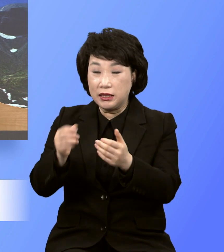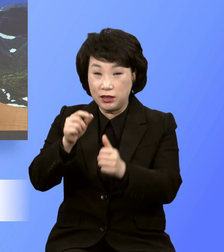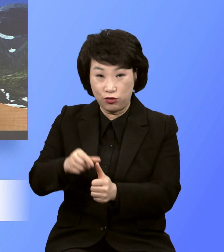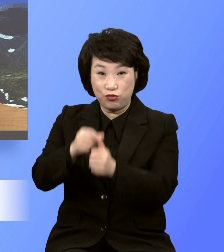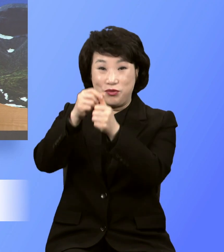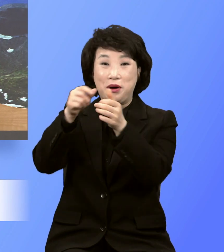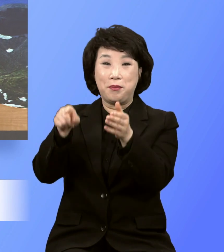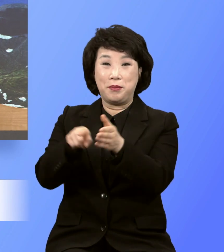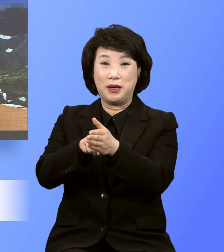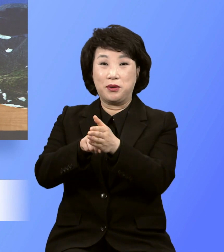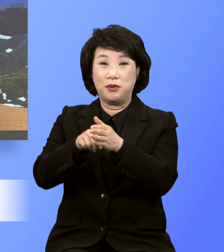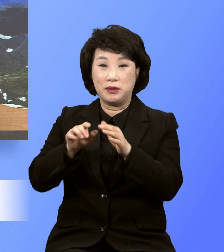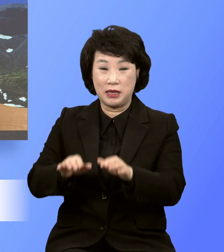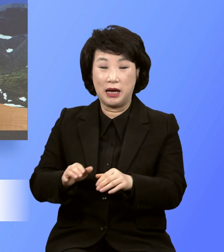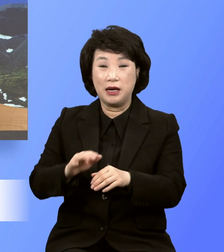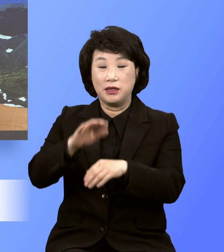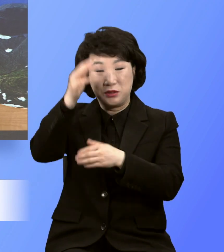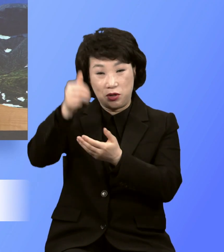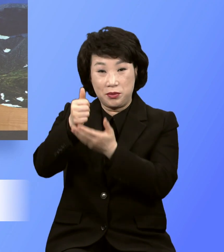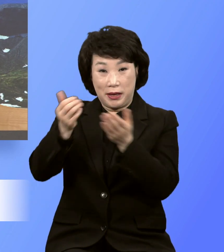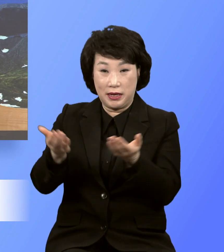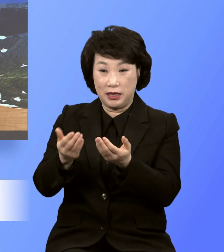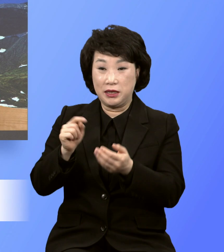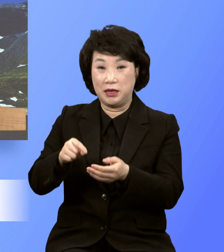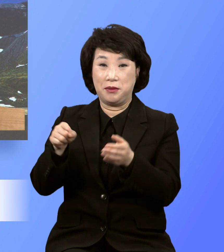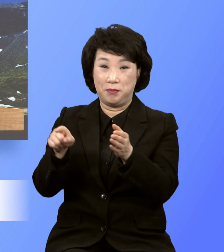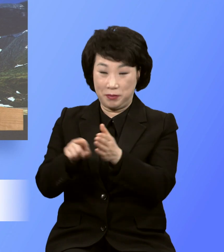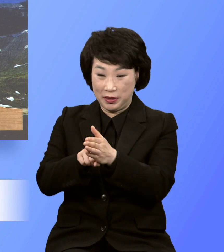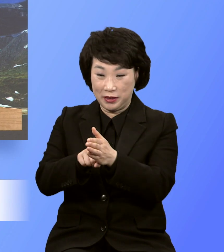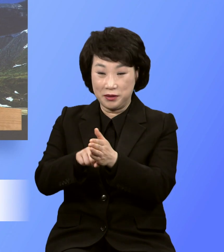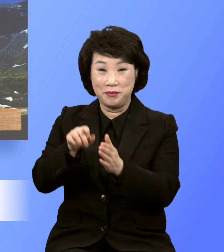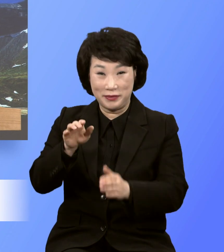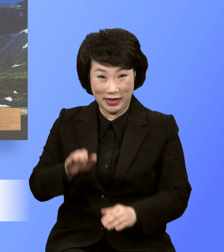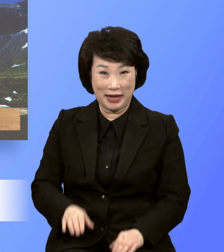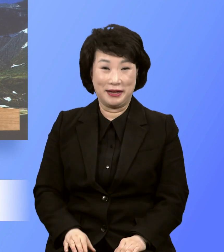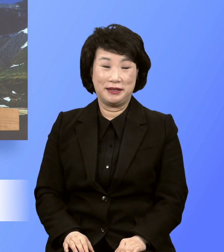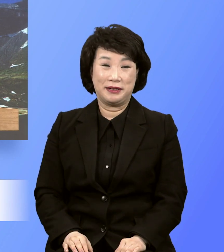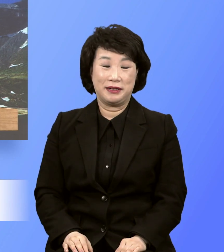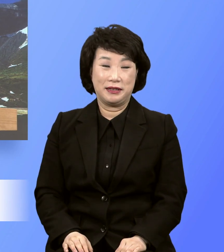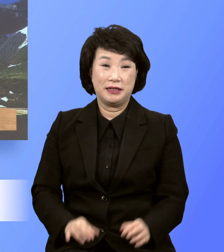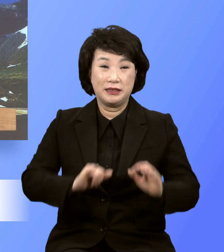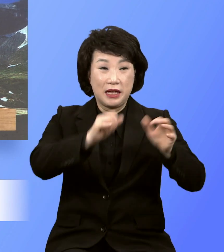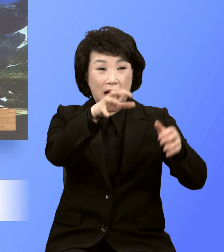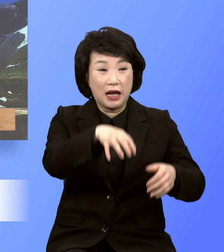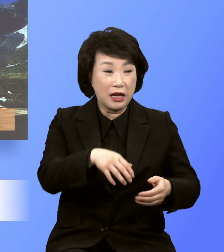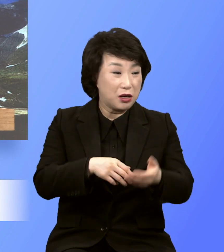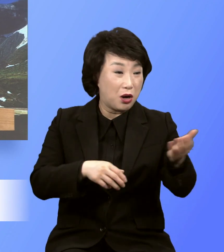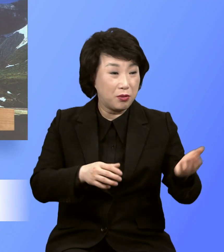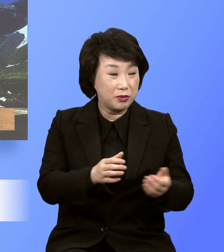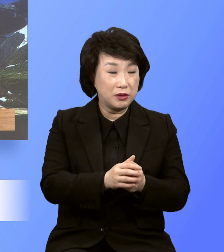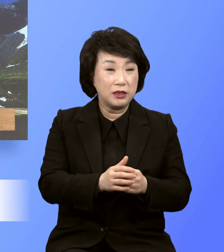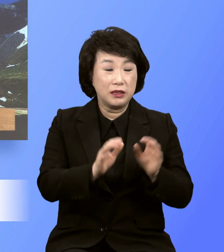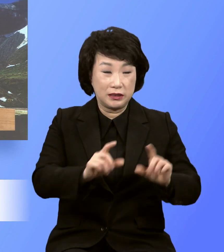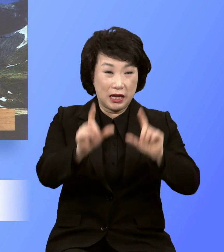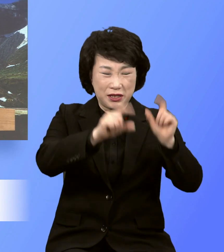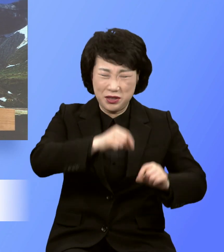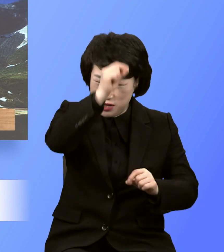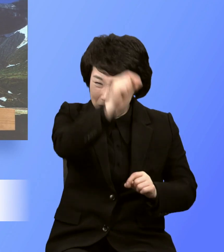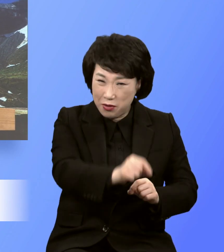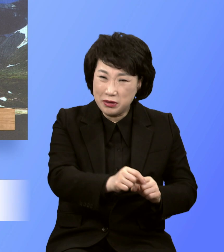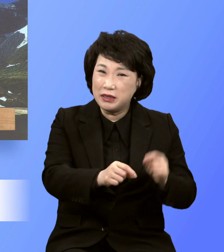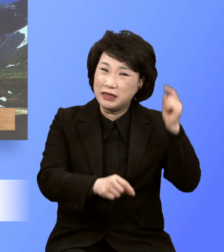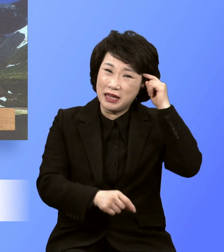구원을 믿으며 성령의 역사하심을 믿습니다. 이 세상 지구촌에서 영원히 살고자